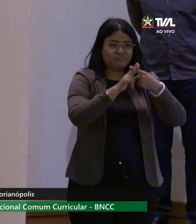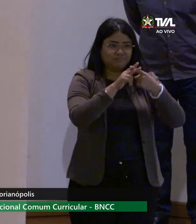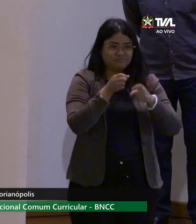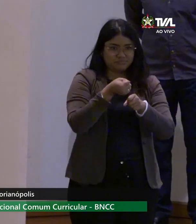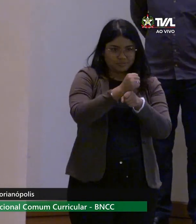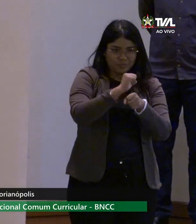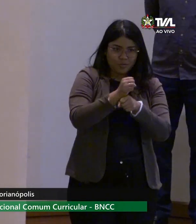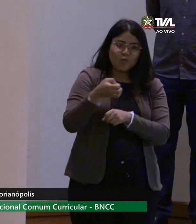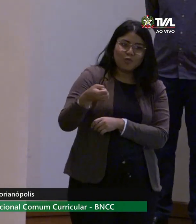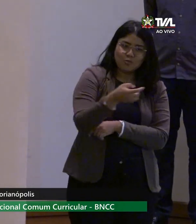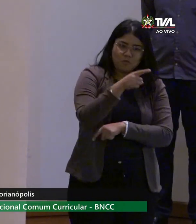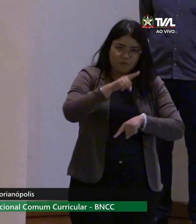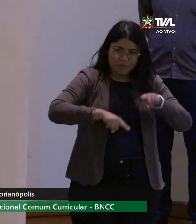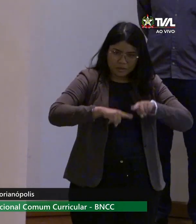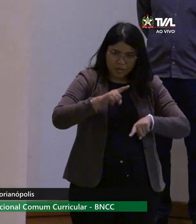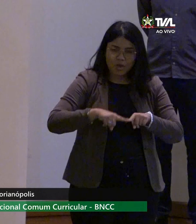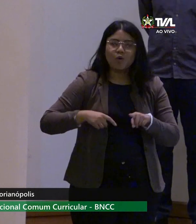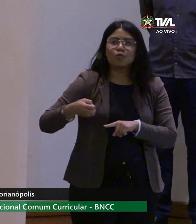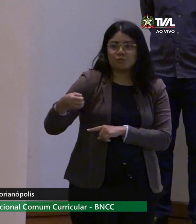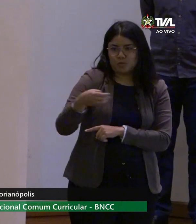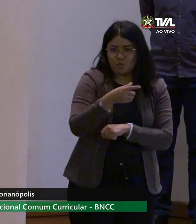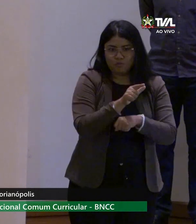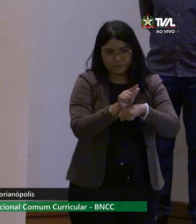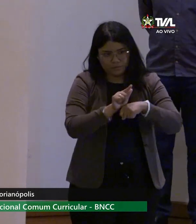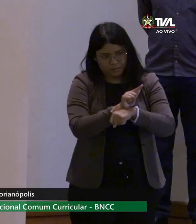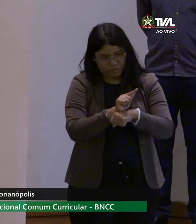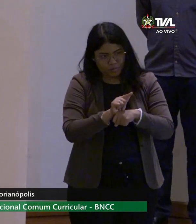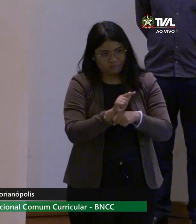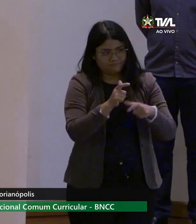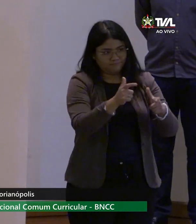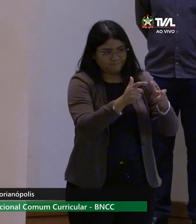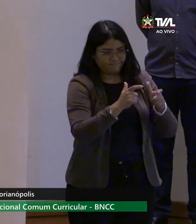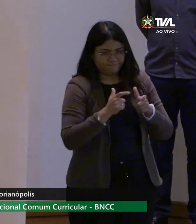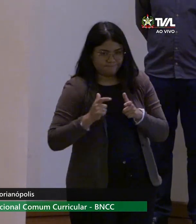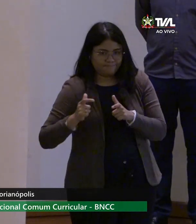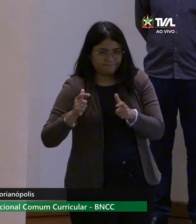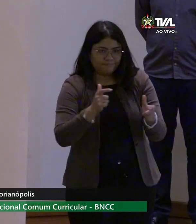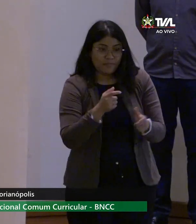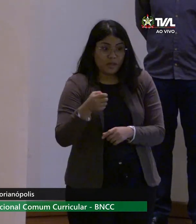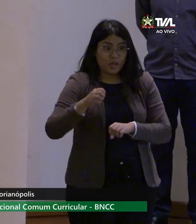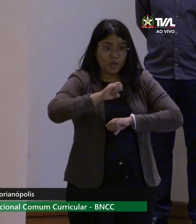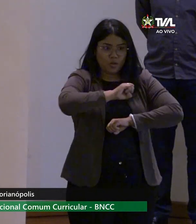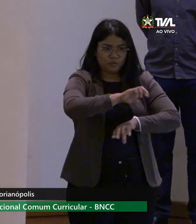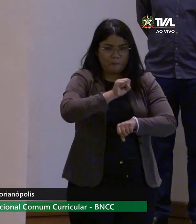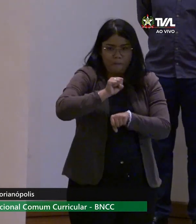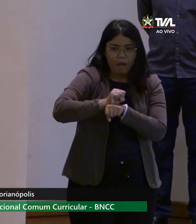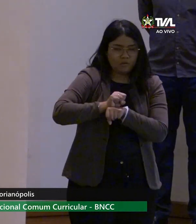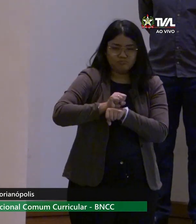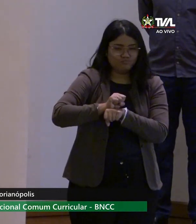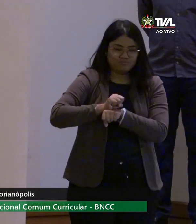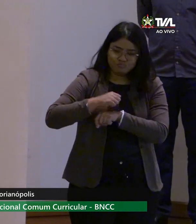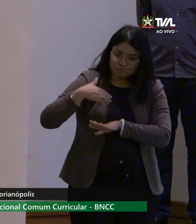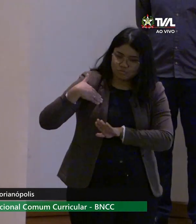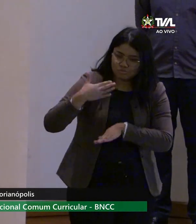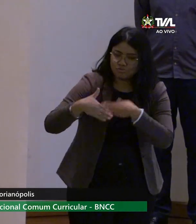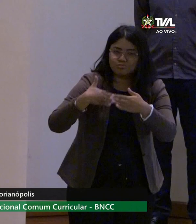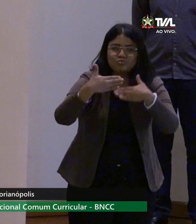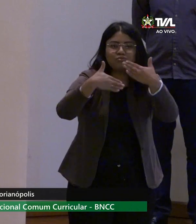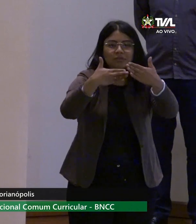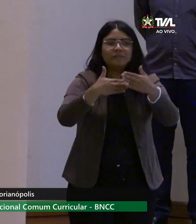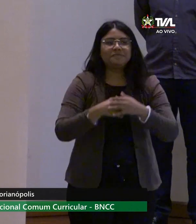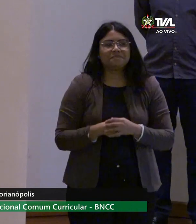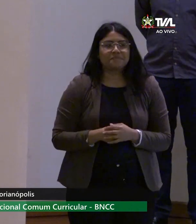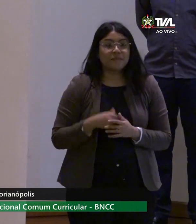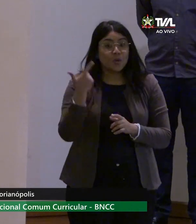novos equipamentos novos formatos de gestão fazendo com que a nossa educação não pare nunca de cada vez que a gente